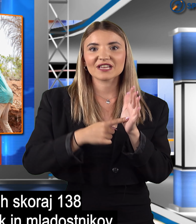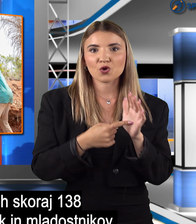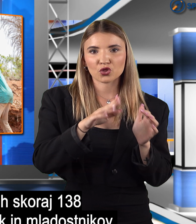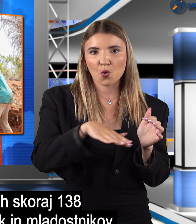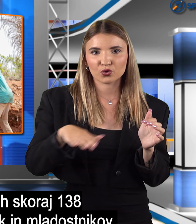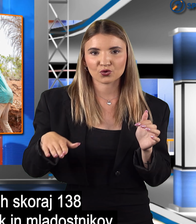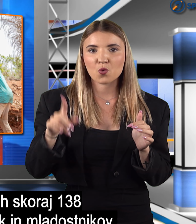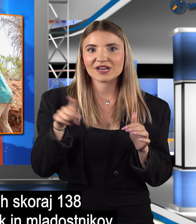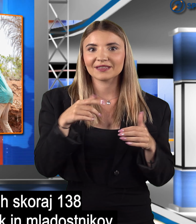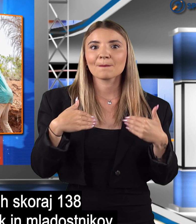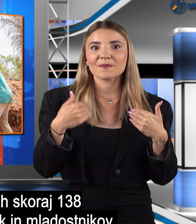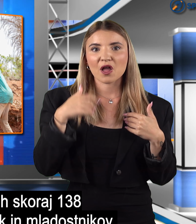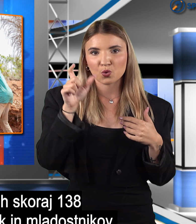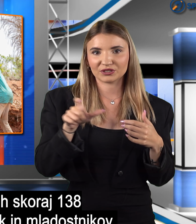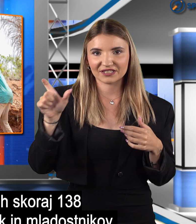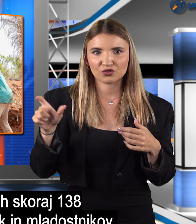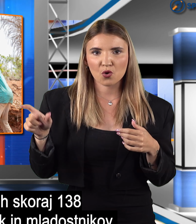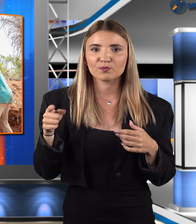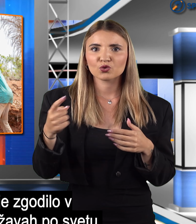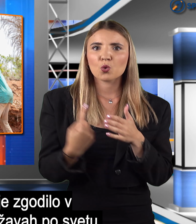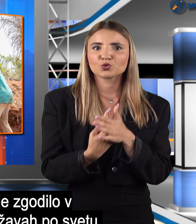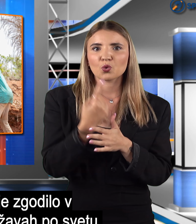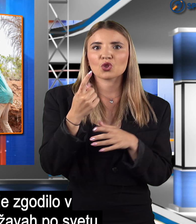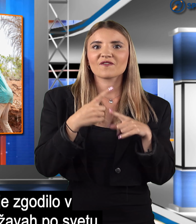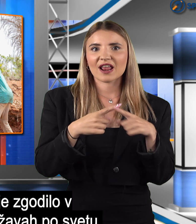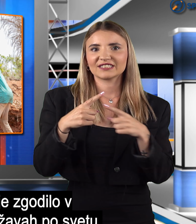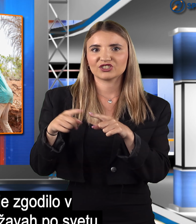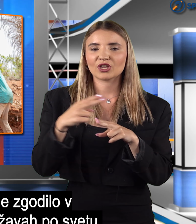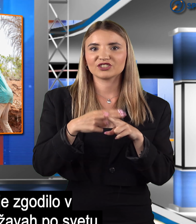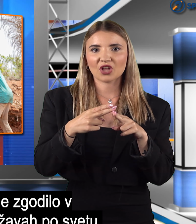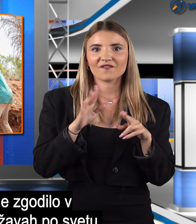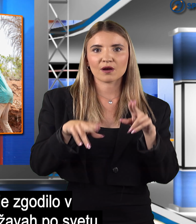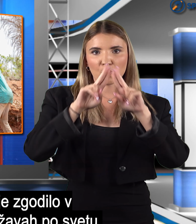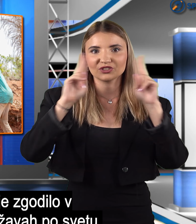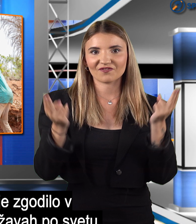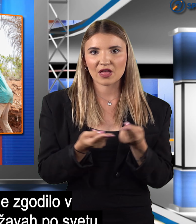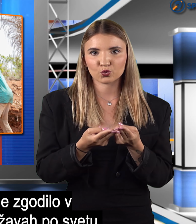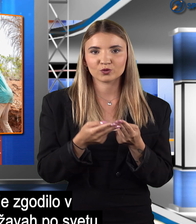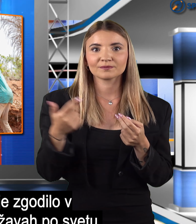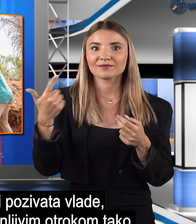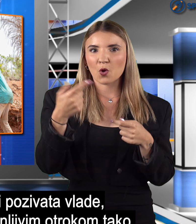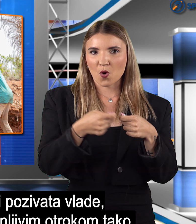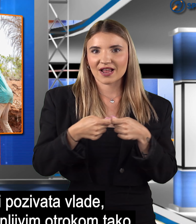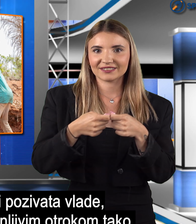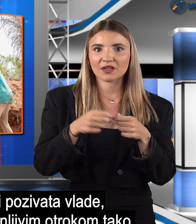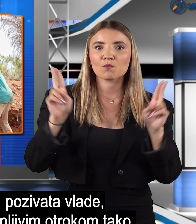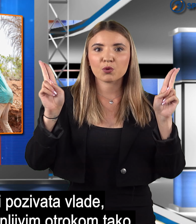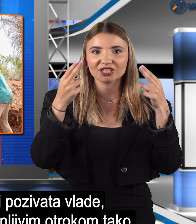milijonov otrok in mladostnikov. To se je zgodilo v različnih državah po svetu. Organizaciji pozivata vlade